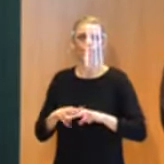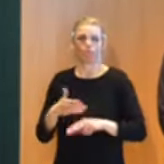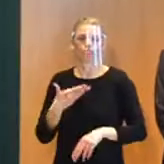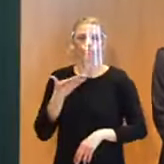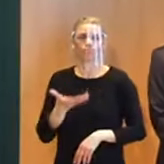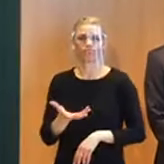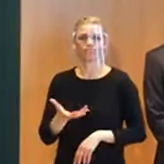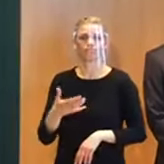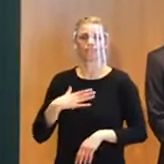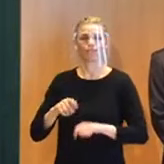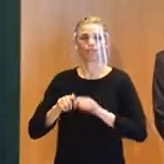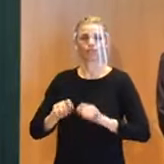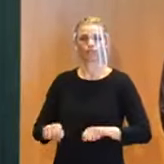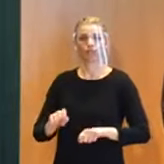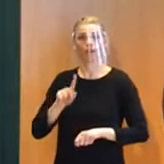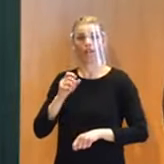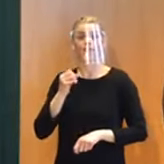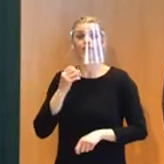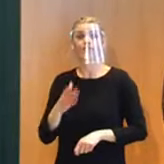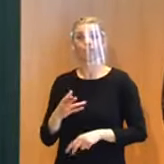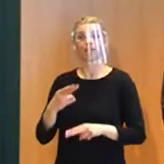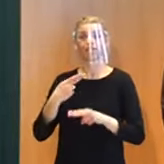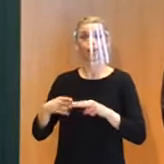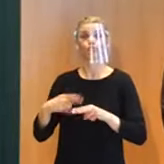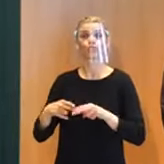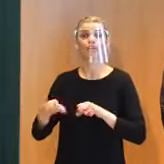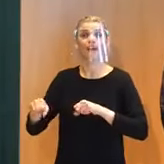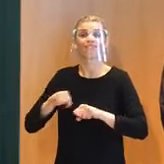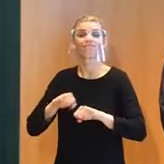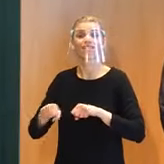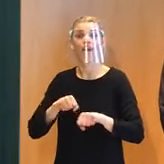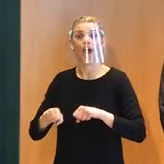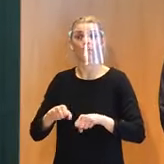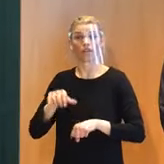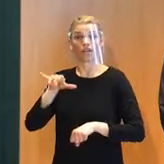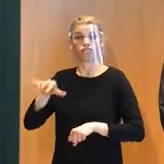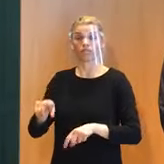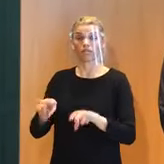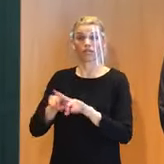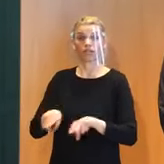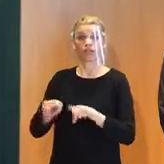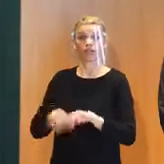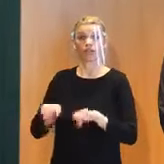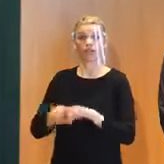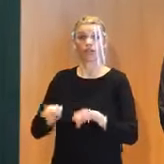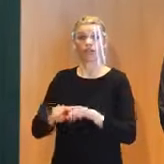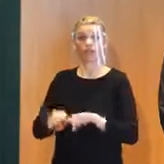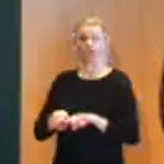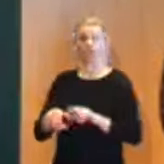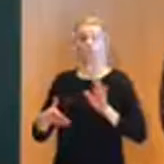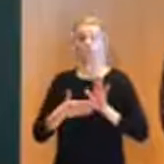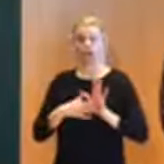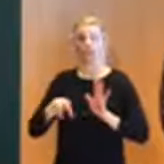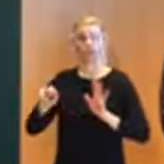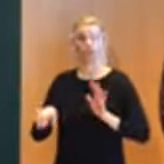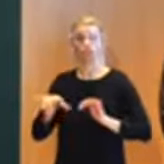rekonštrukcia vlády má vyzerať tak, že v nej bude sedieť súčasný pán premiér a nebude tam sedieť pán Sulík, tak pre mňa je